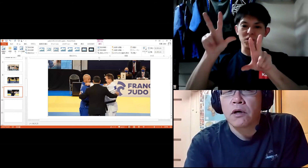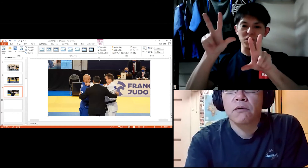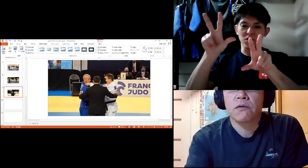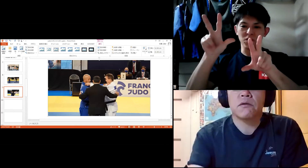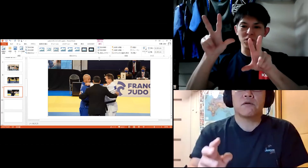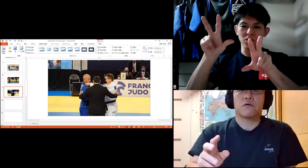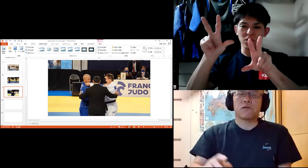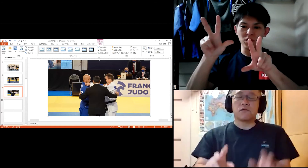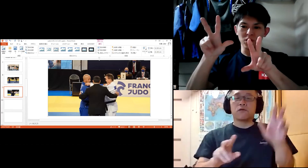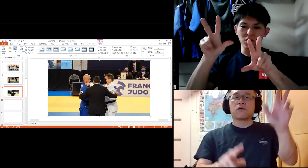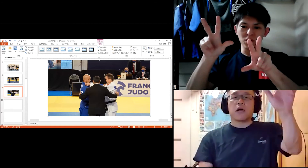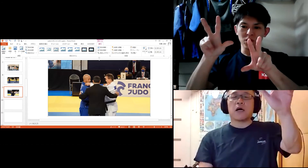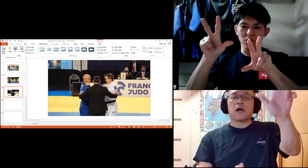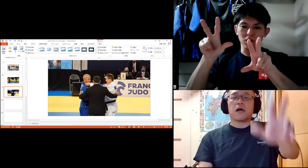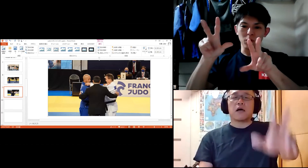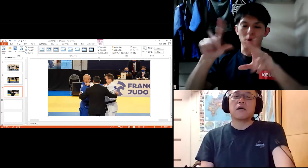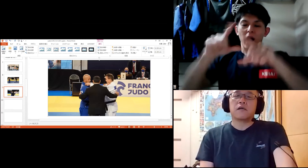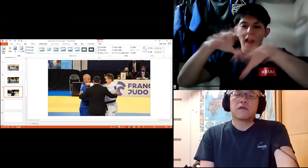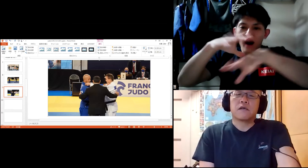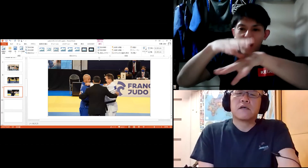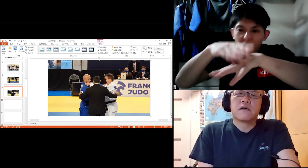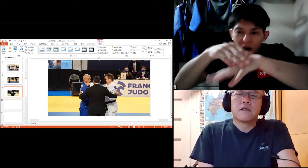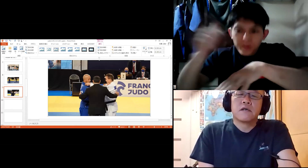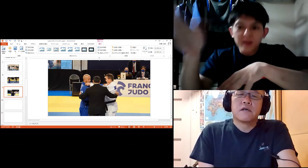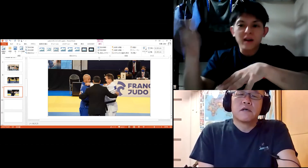で、これはこの